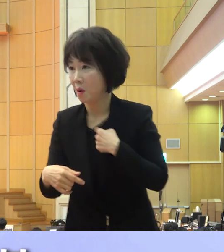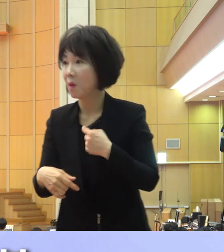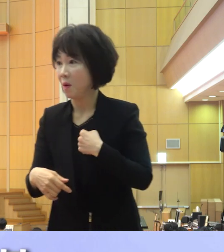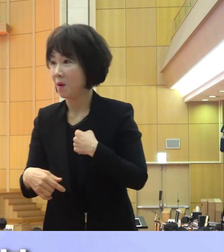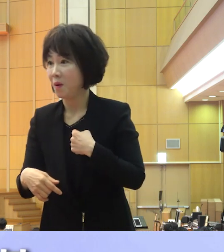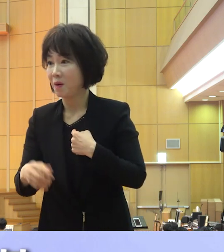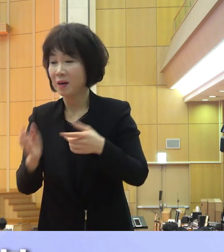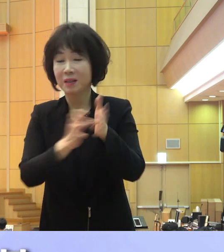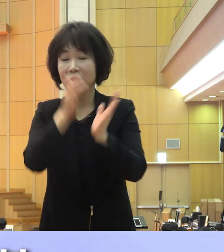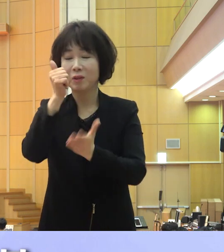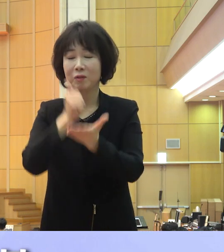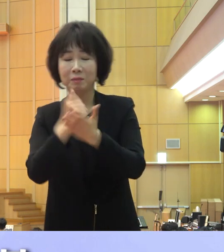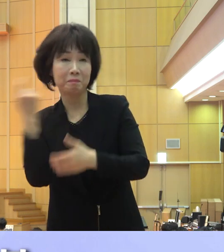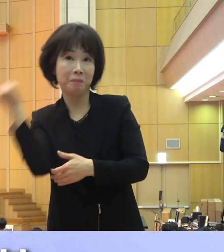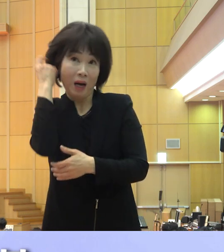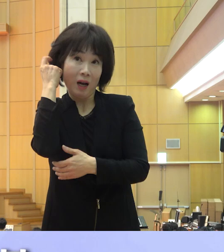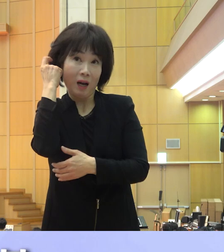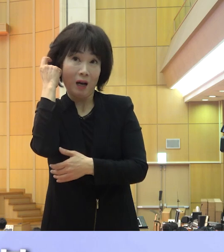그랬더니 예수님께서 가라사대